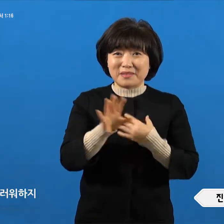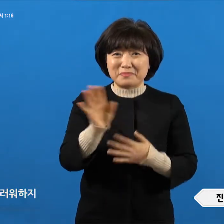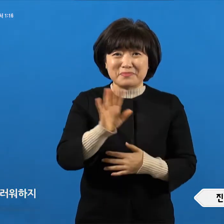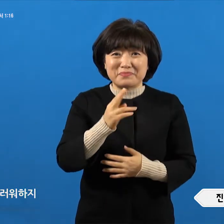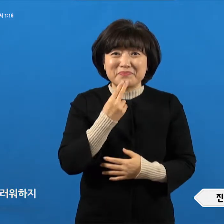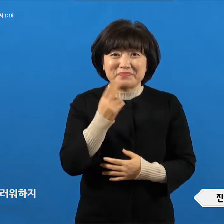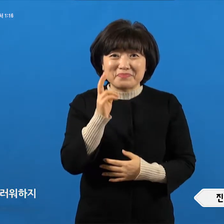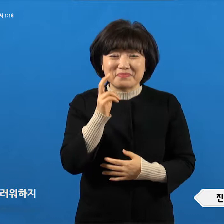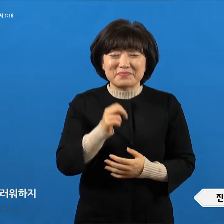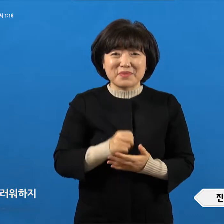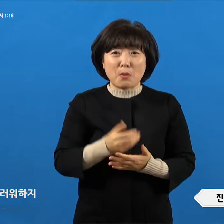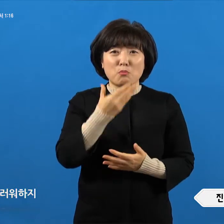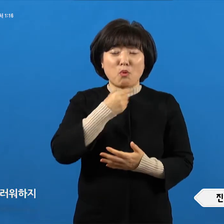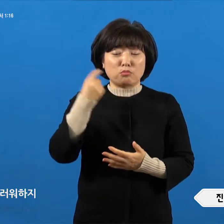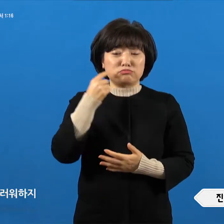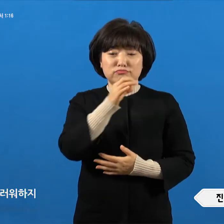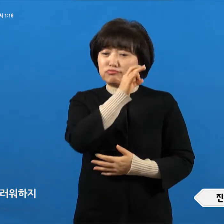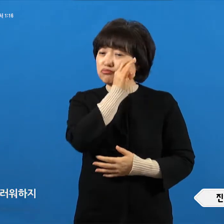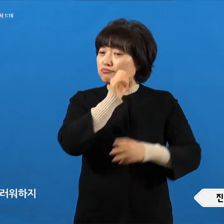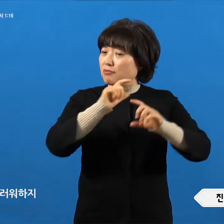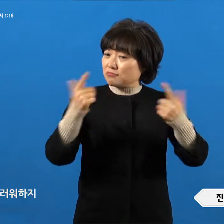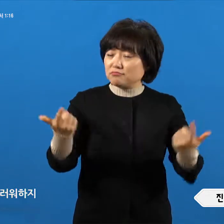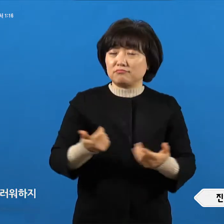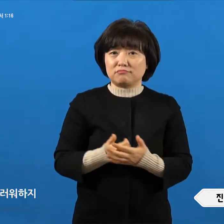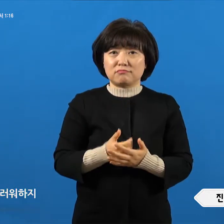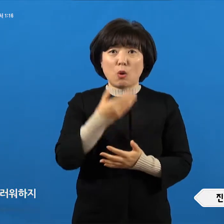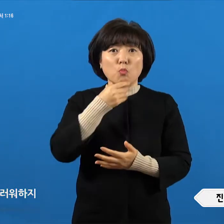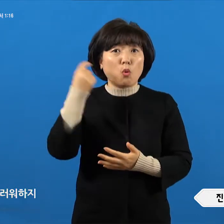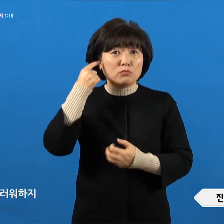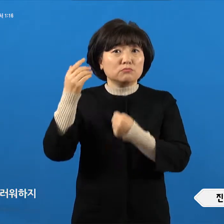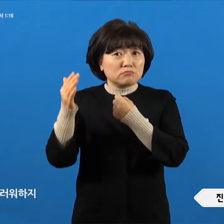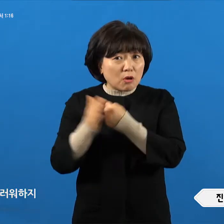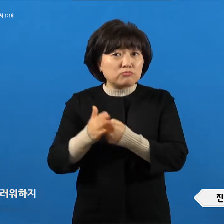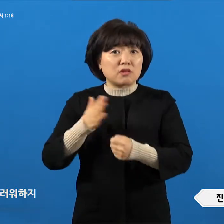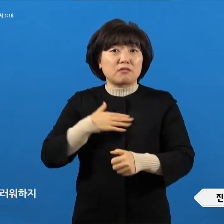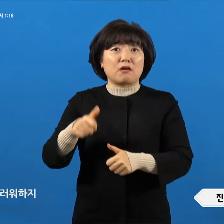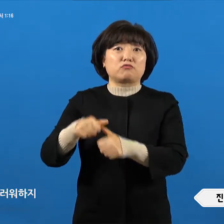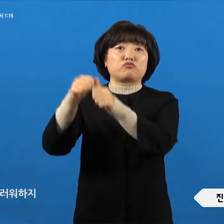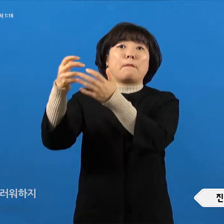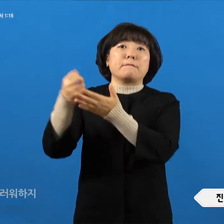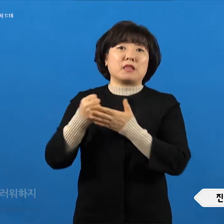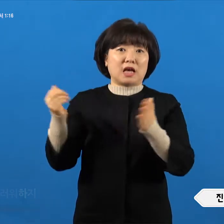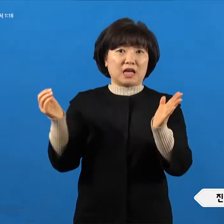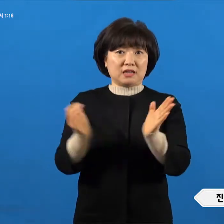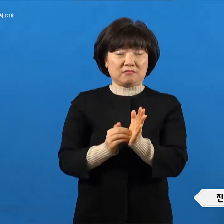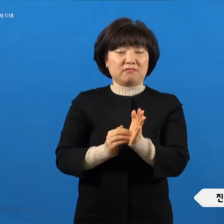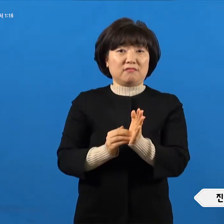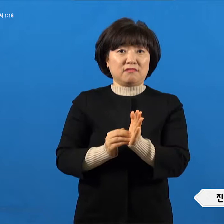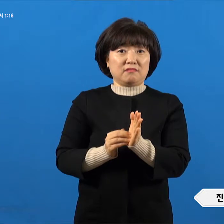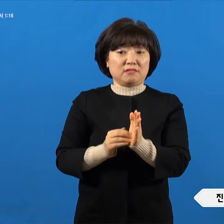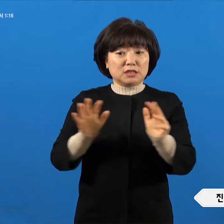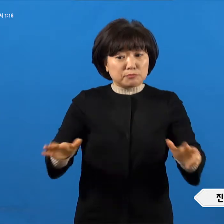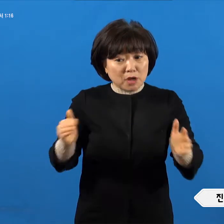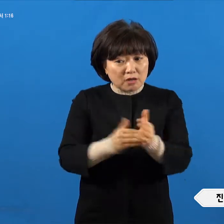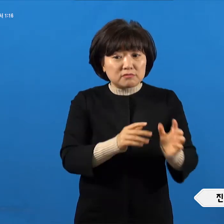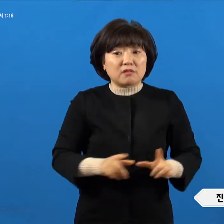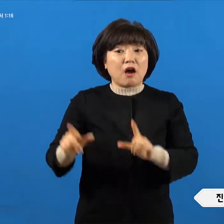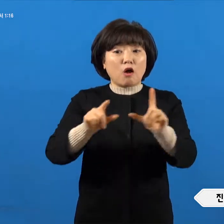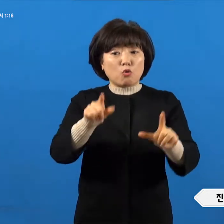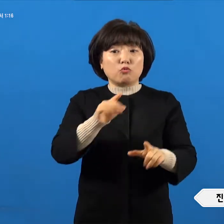것입니다. 복음이 부끄럽지 않다고 생각합니다. 아니, 복음 때문에 내가 구원을 받았고 여기까지 올 수 있는